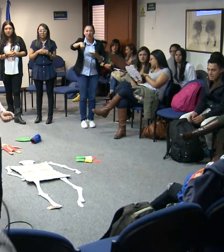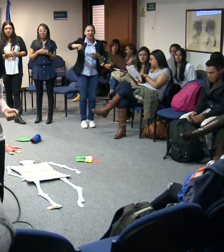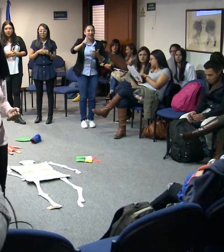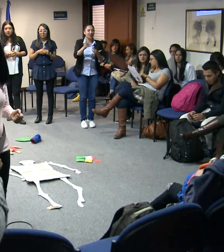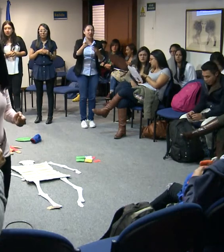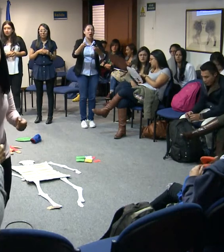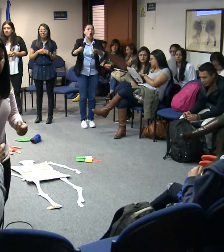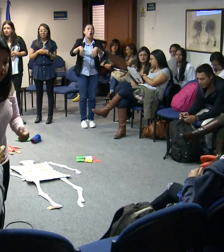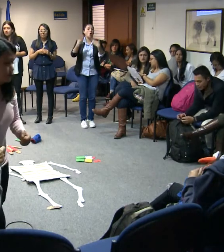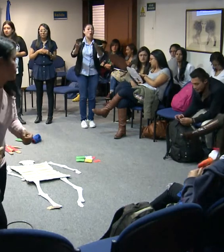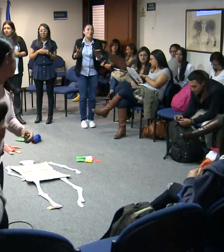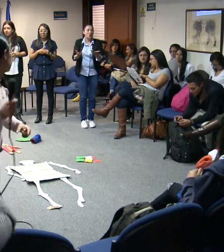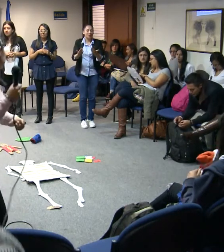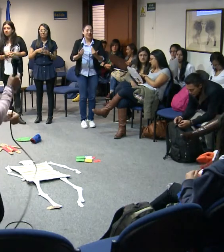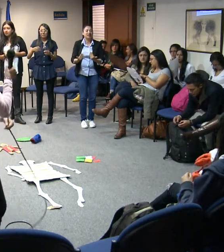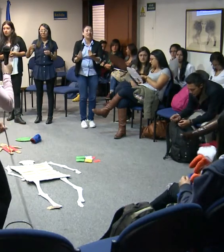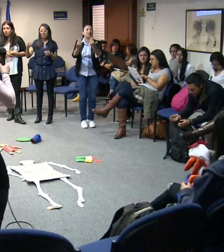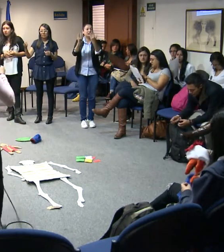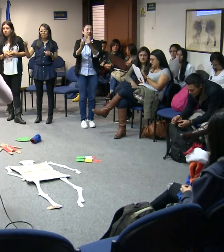PPI?